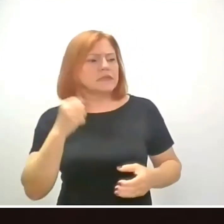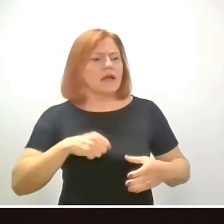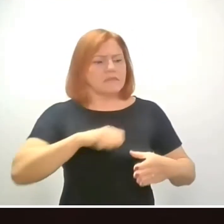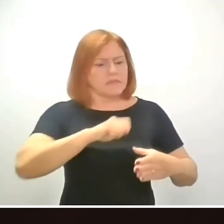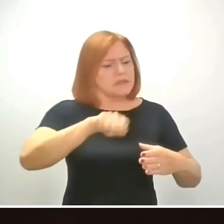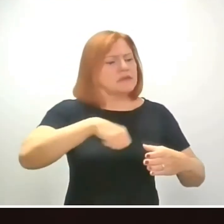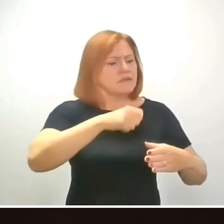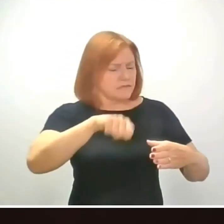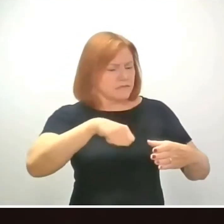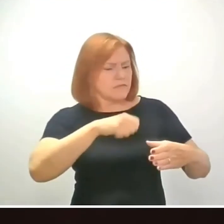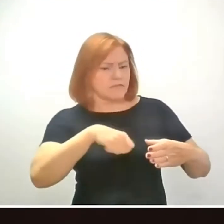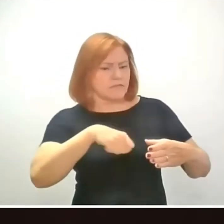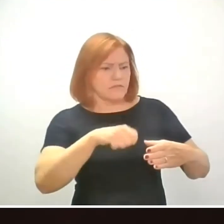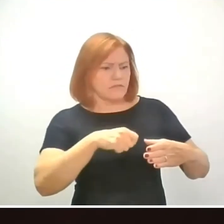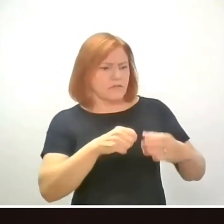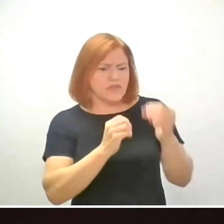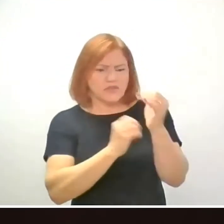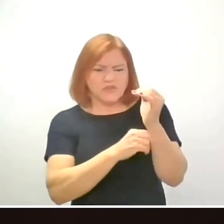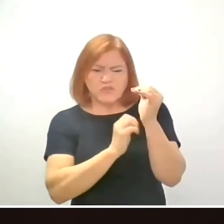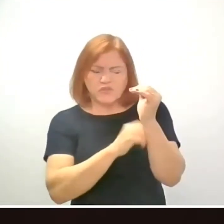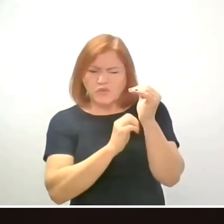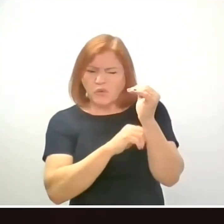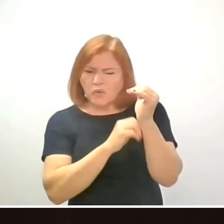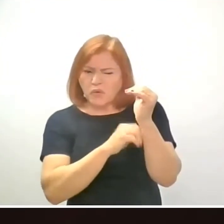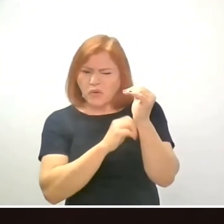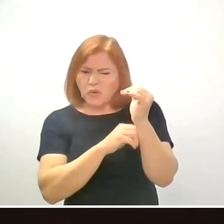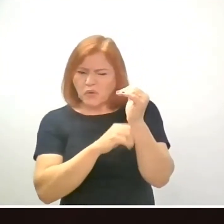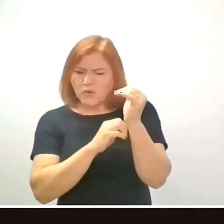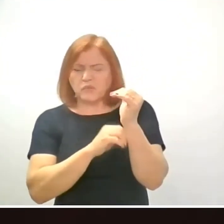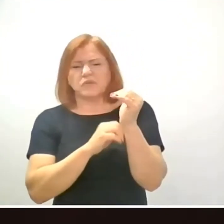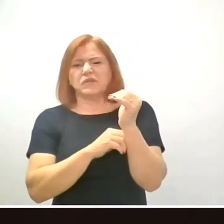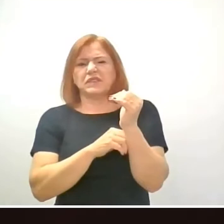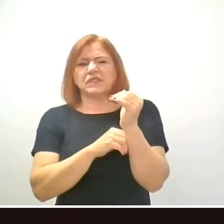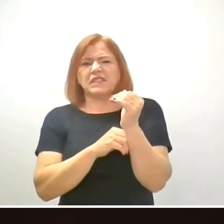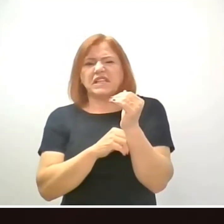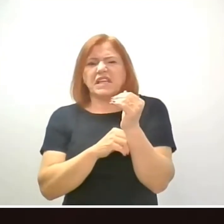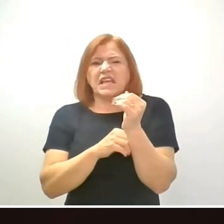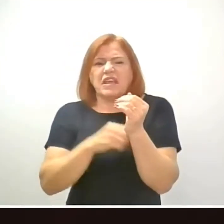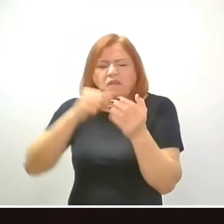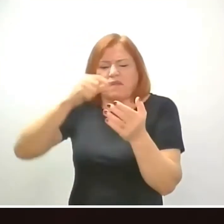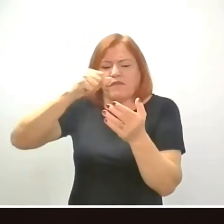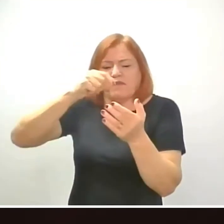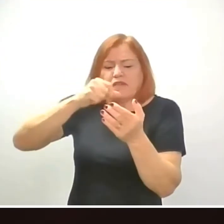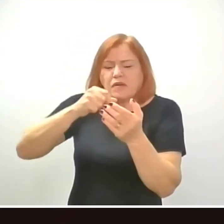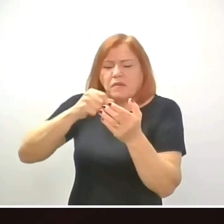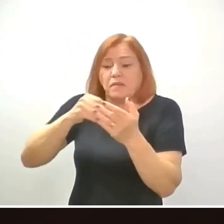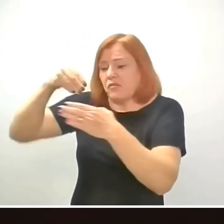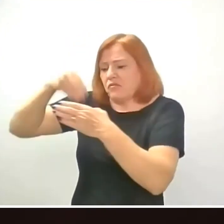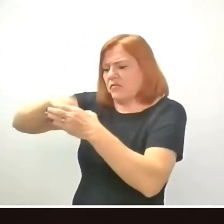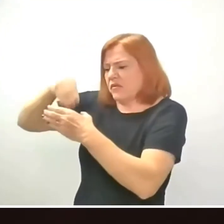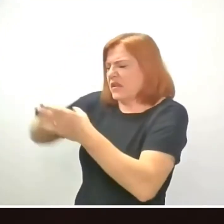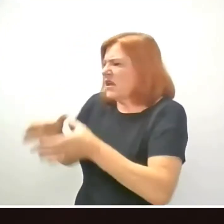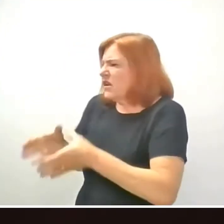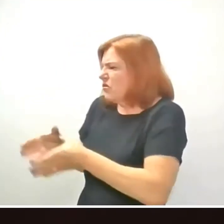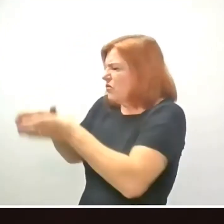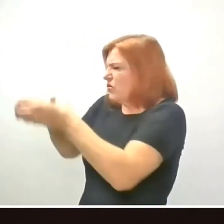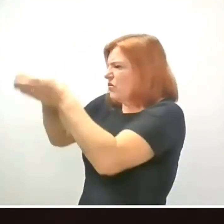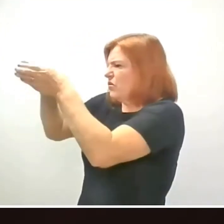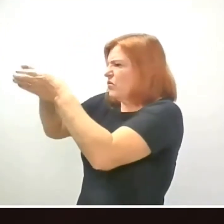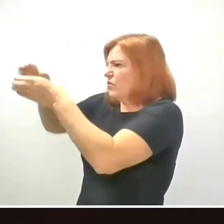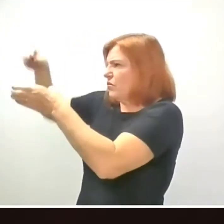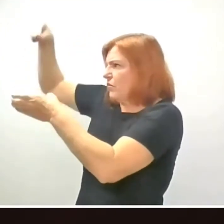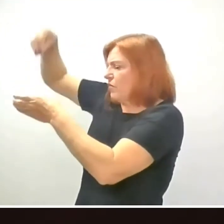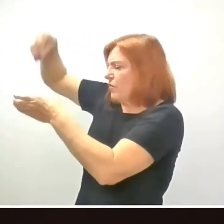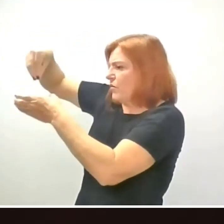esconder fermento dentro de farinha, você vai fazer com que a massa se levede, fermente,